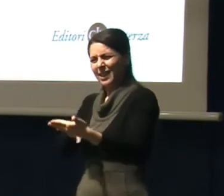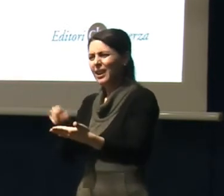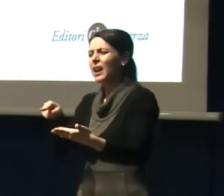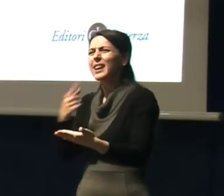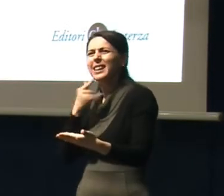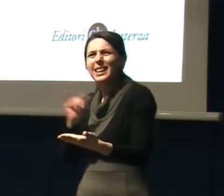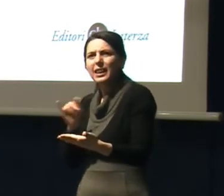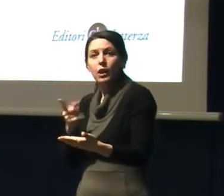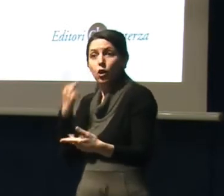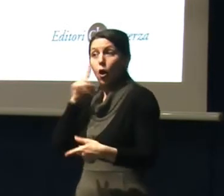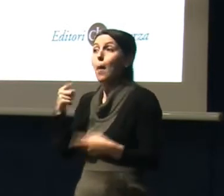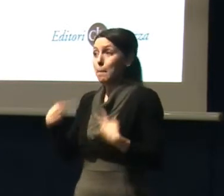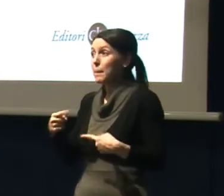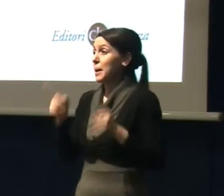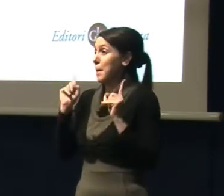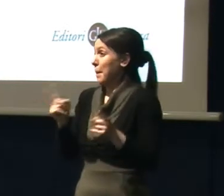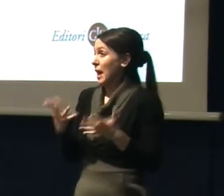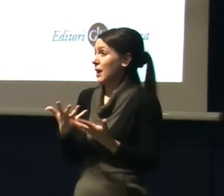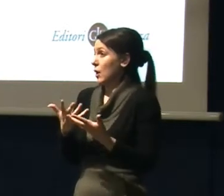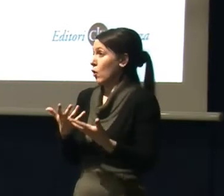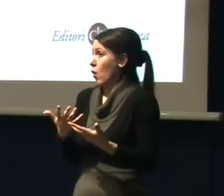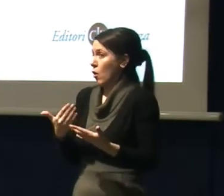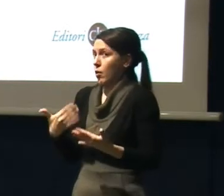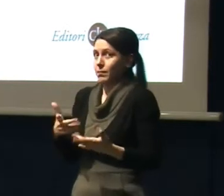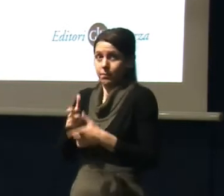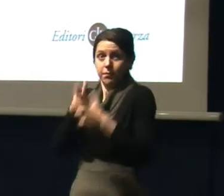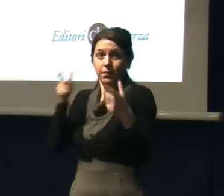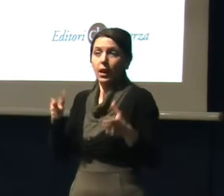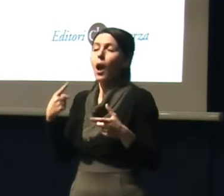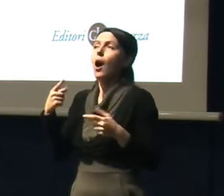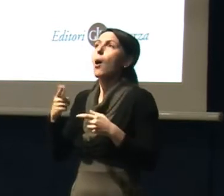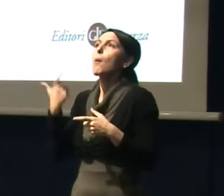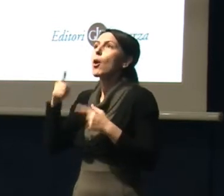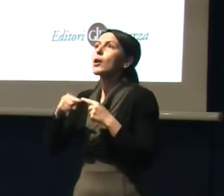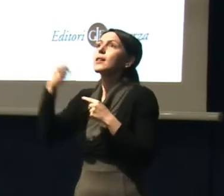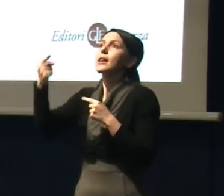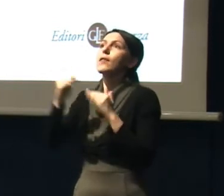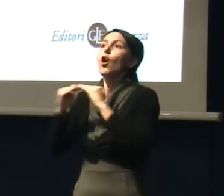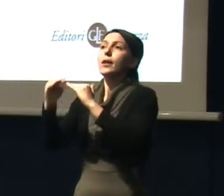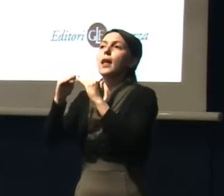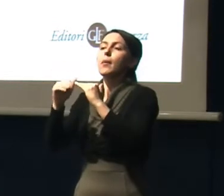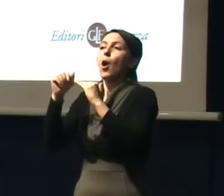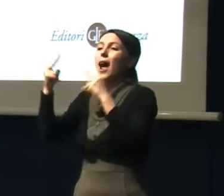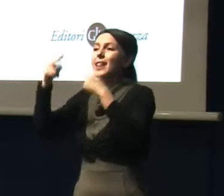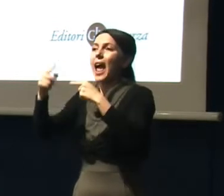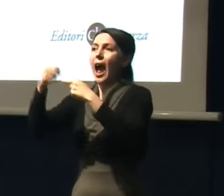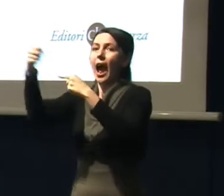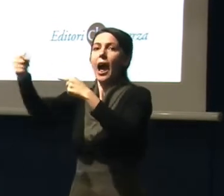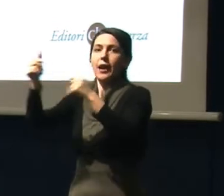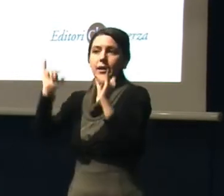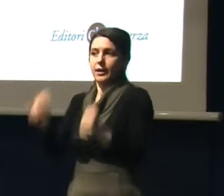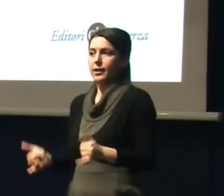questo è un pericolo serio per le democrazie che si formerà i prossimi anni